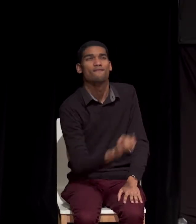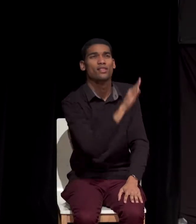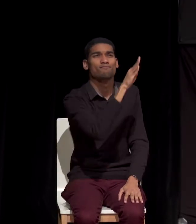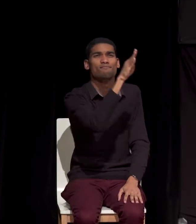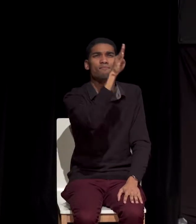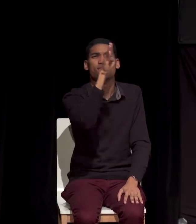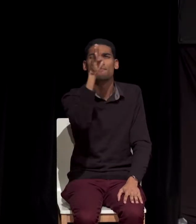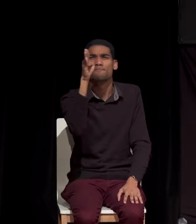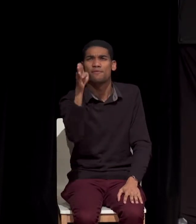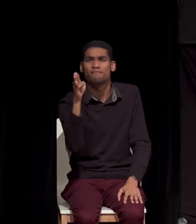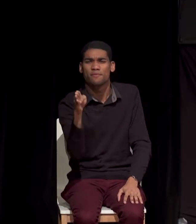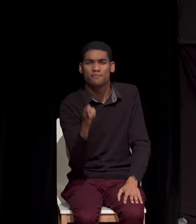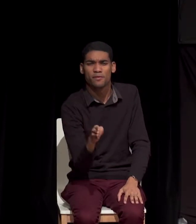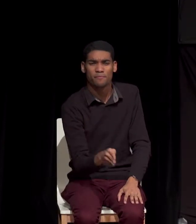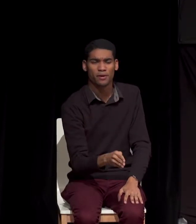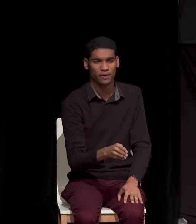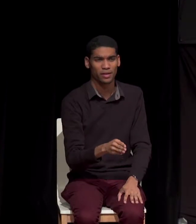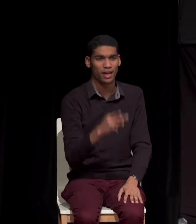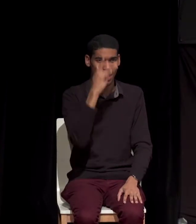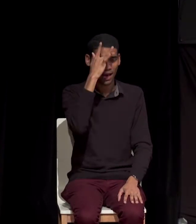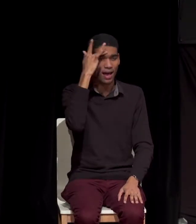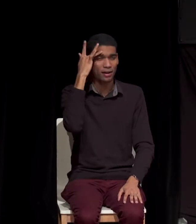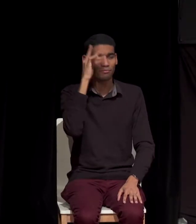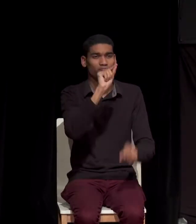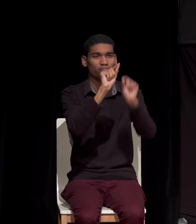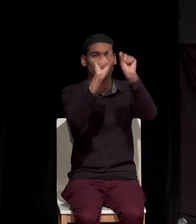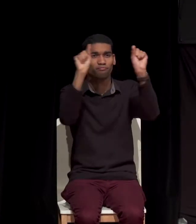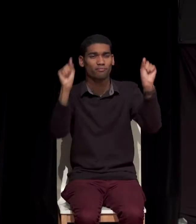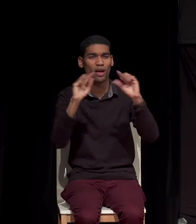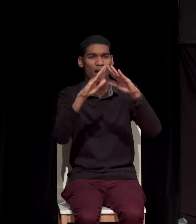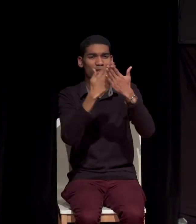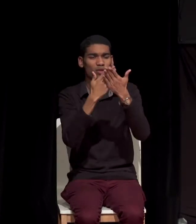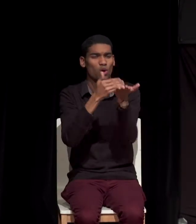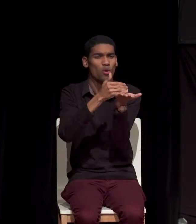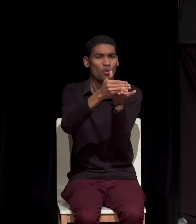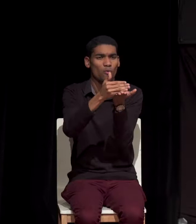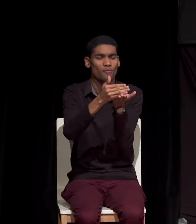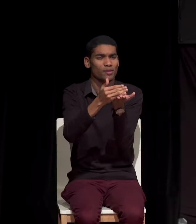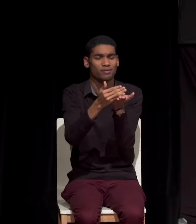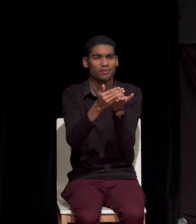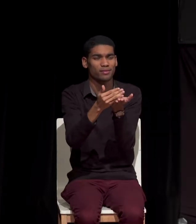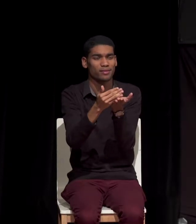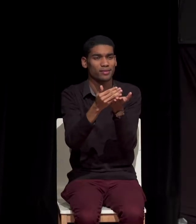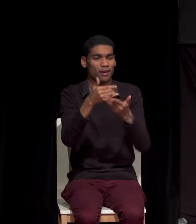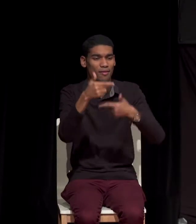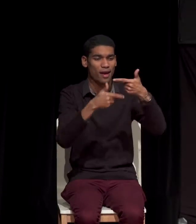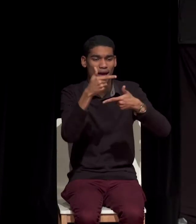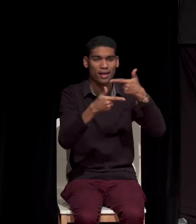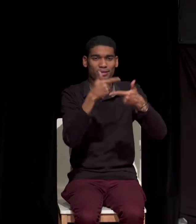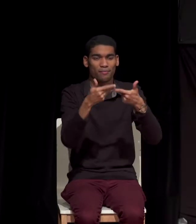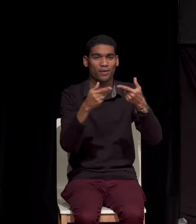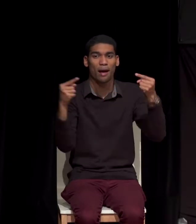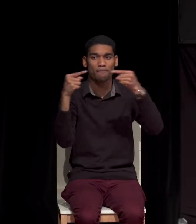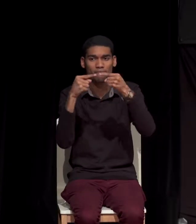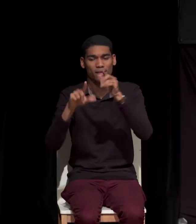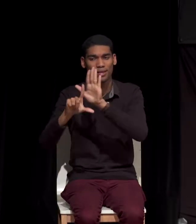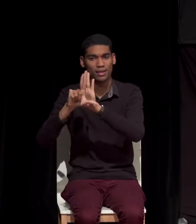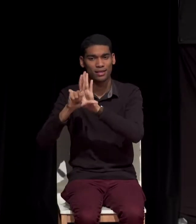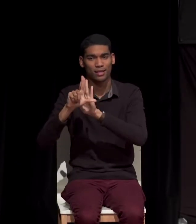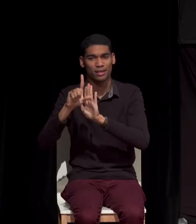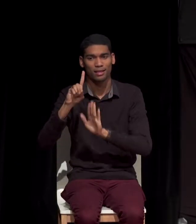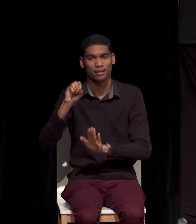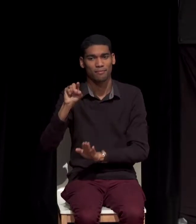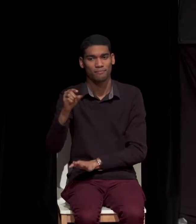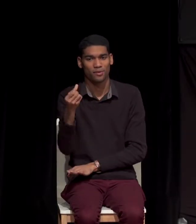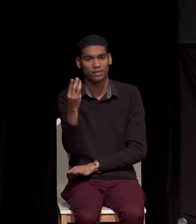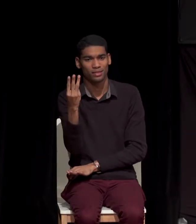escolas estavam pensando, como é que essas escolas pensavam em atuar a partir dessa lei. E esses 3 caminhos que